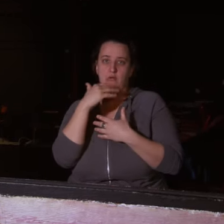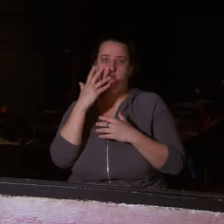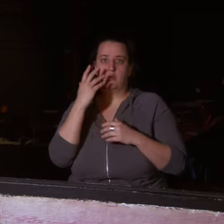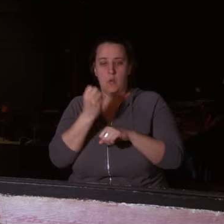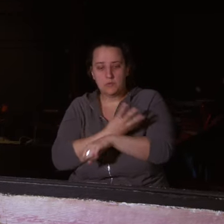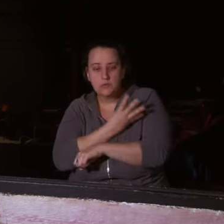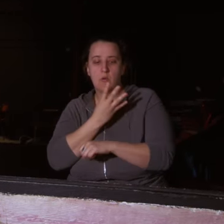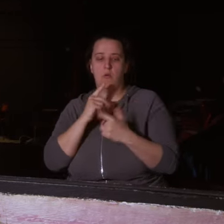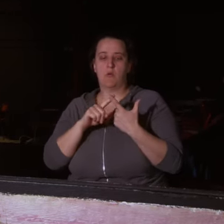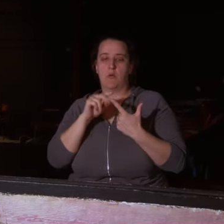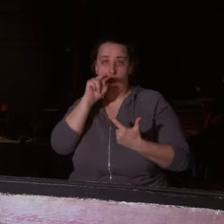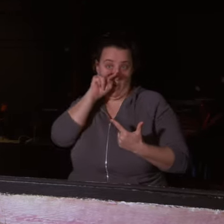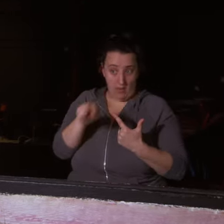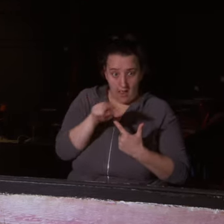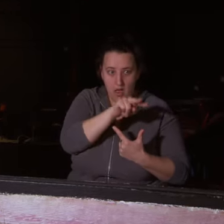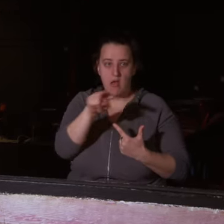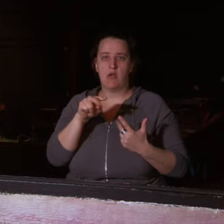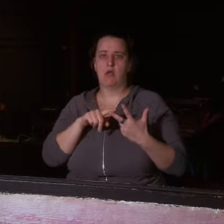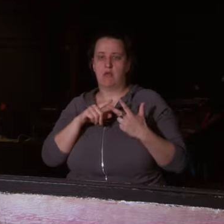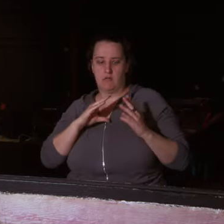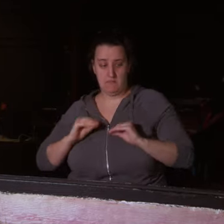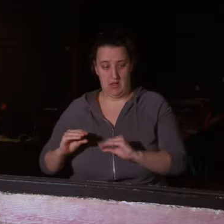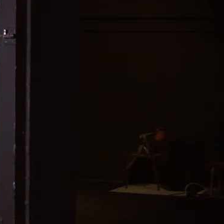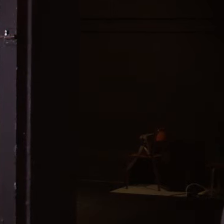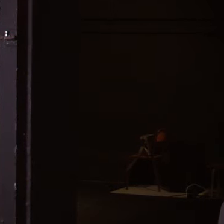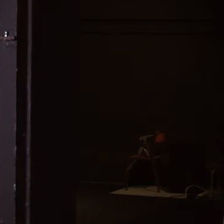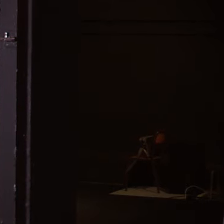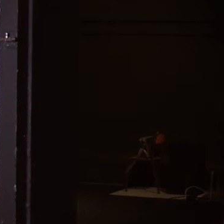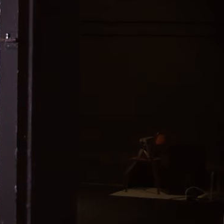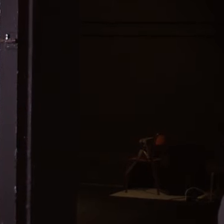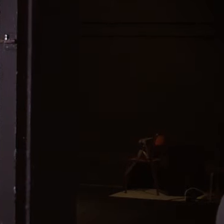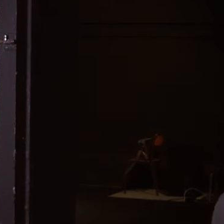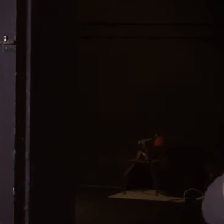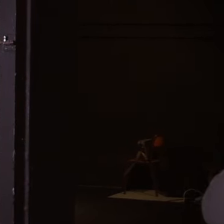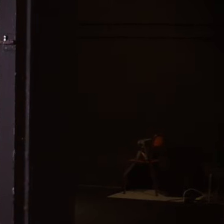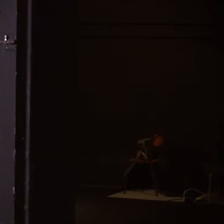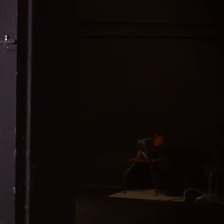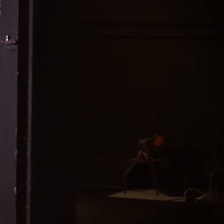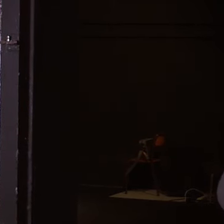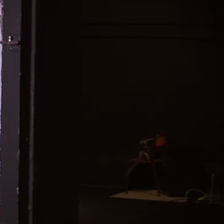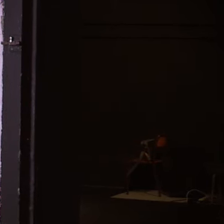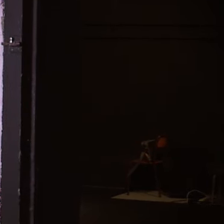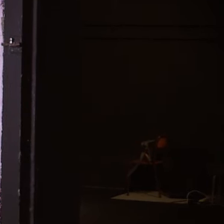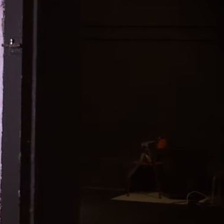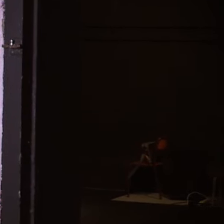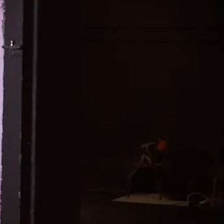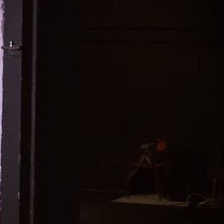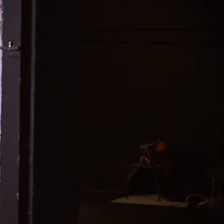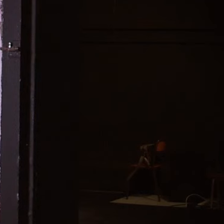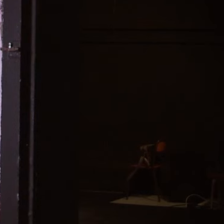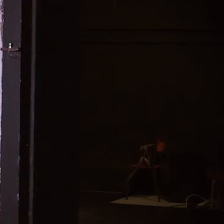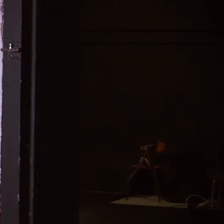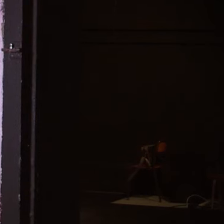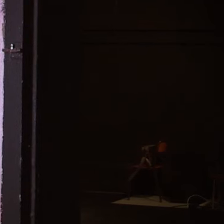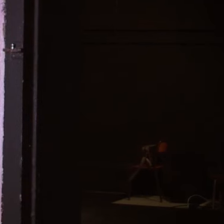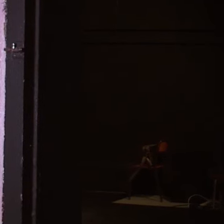émotions. Le regard aussi. Les placements, la spatialité, sans parole. Donc voilà, on a regardé